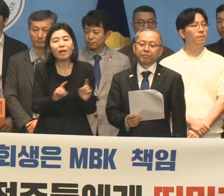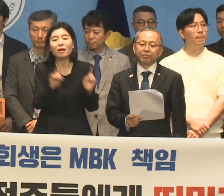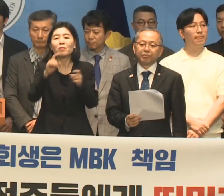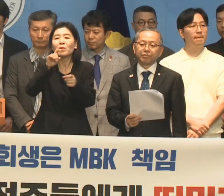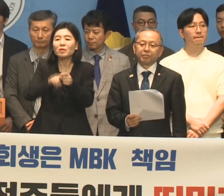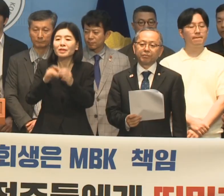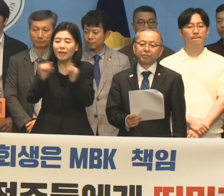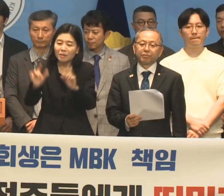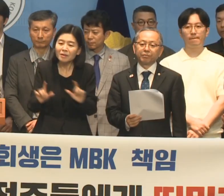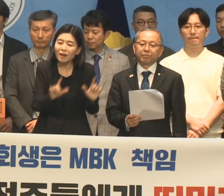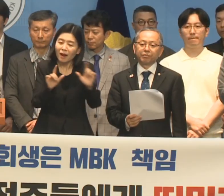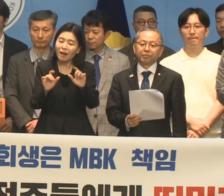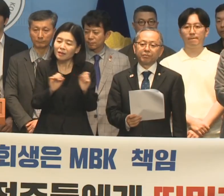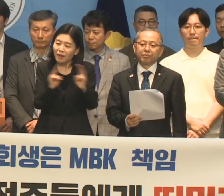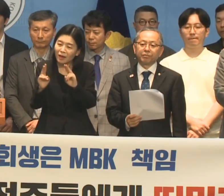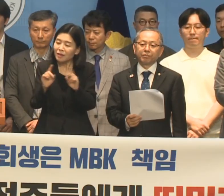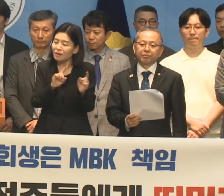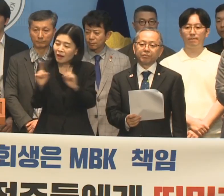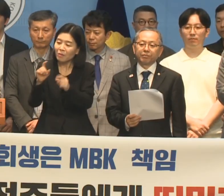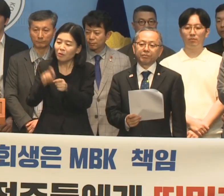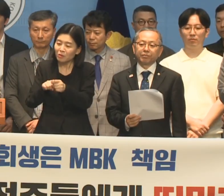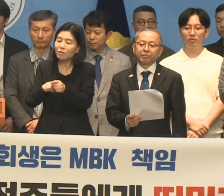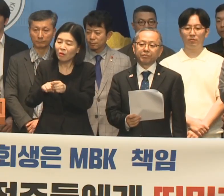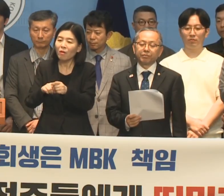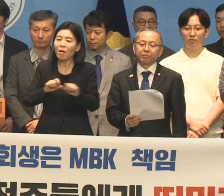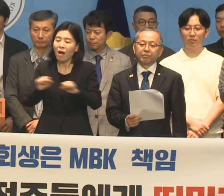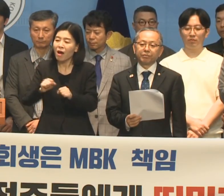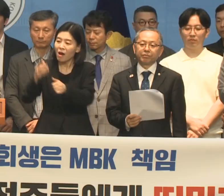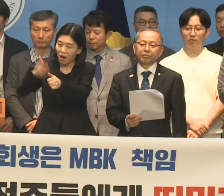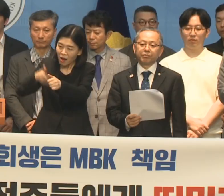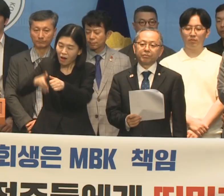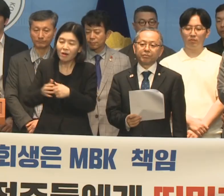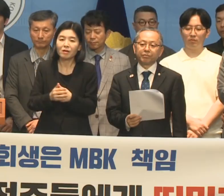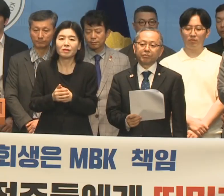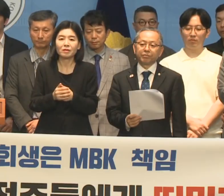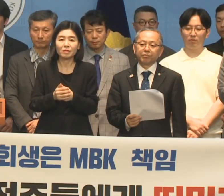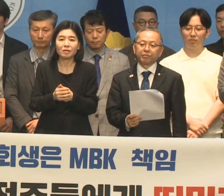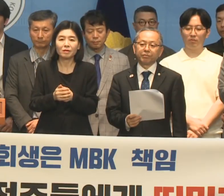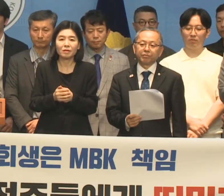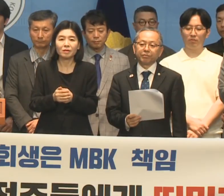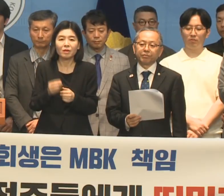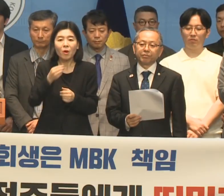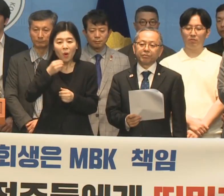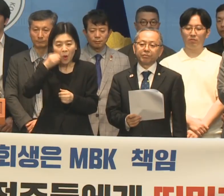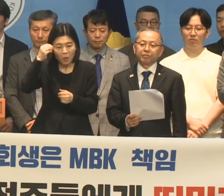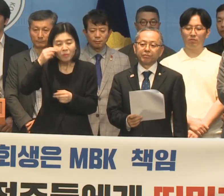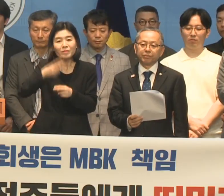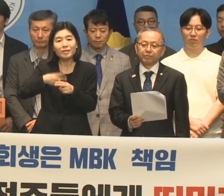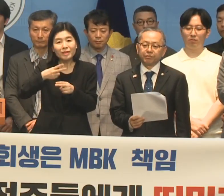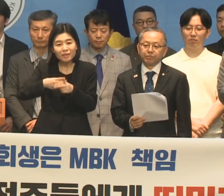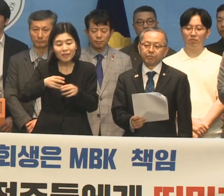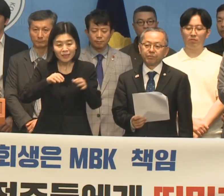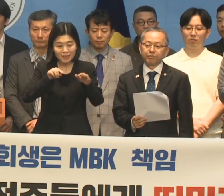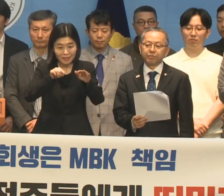부탁드립니다. 끝으로 홈플러스를 이용하시는 소비자분들께 호소드리고 싶습니다.